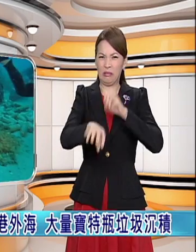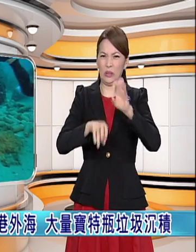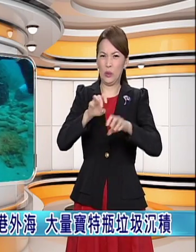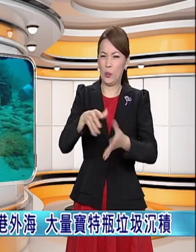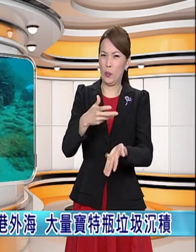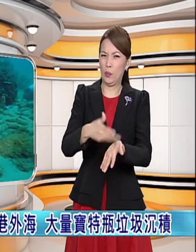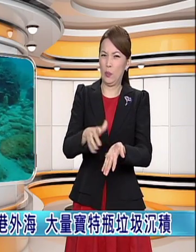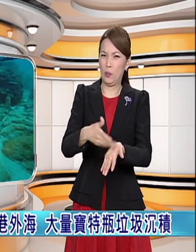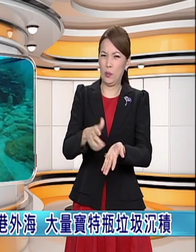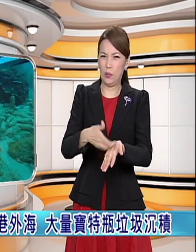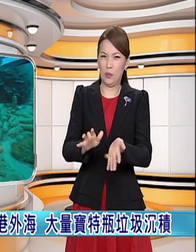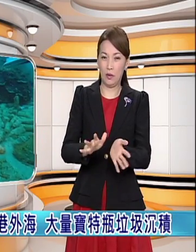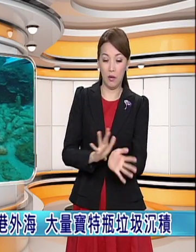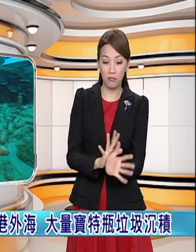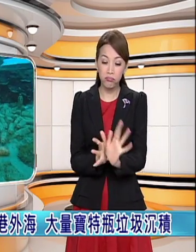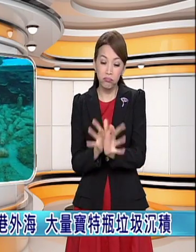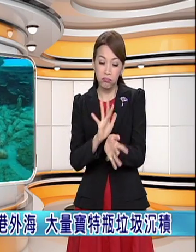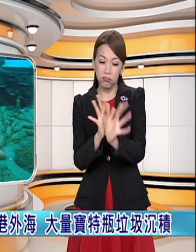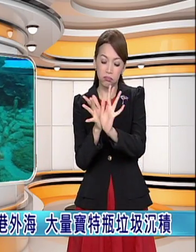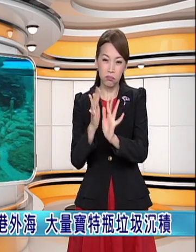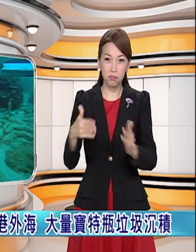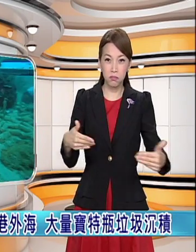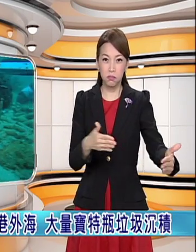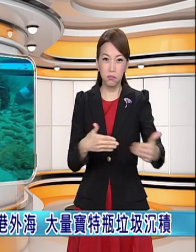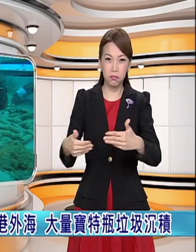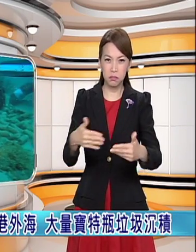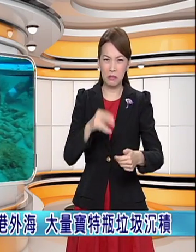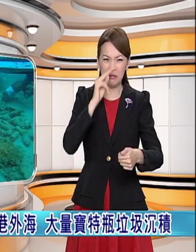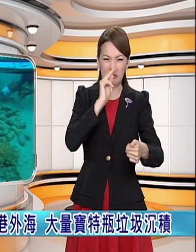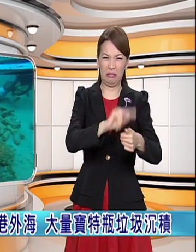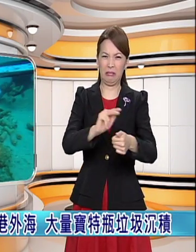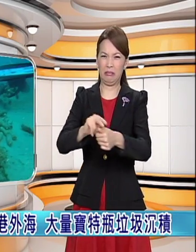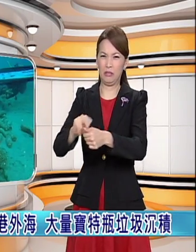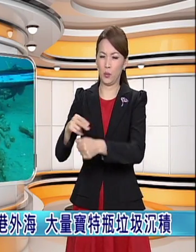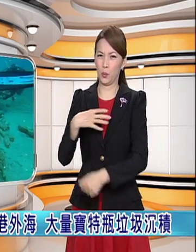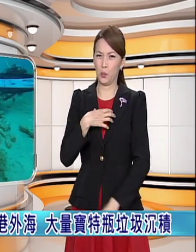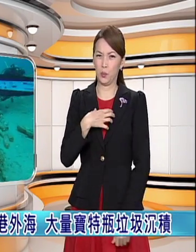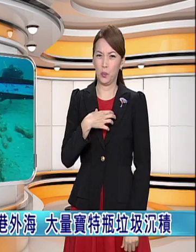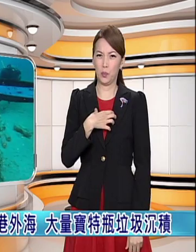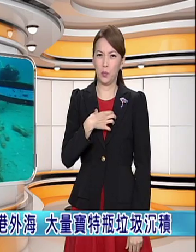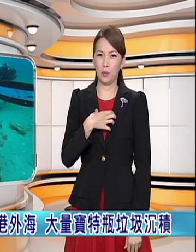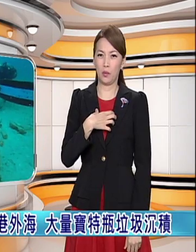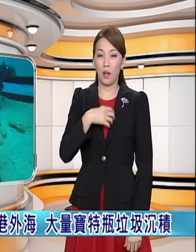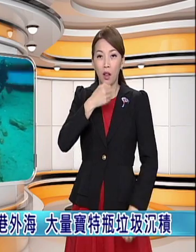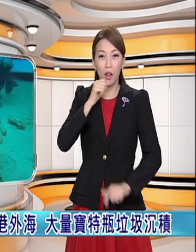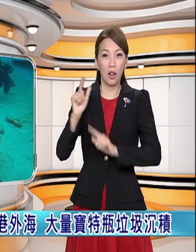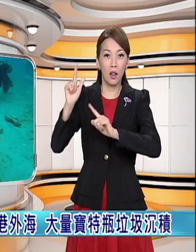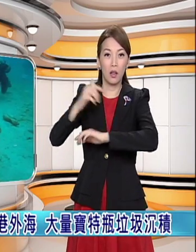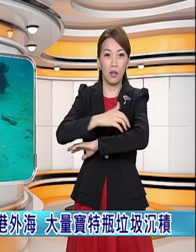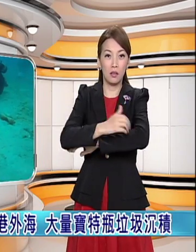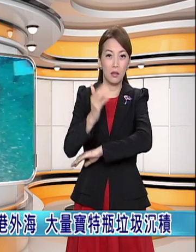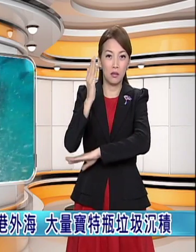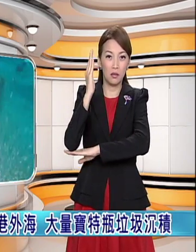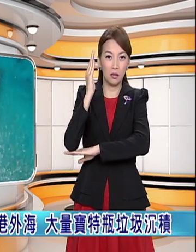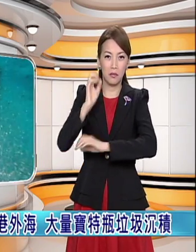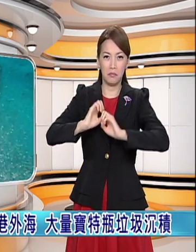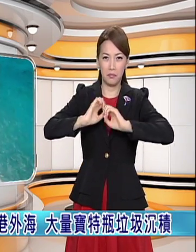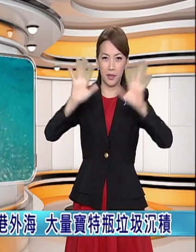态。而台东县政府就表示，已经订定了法则，呼吁游客和业